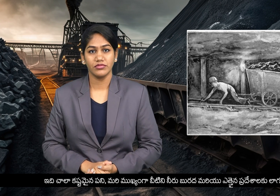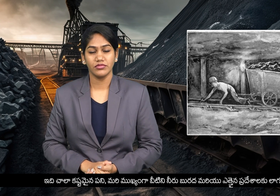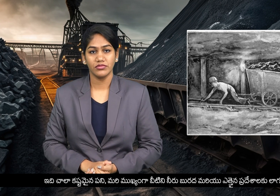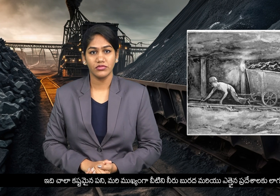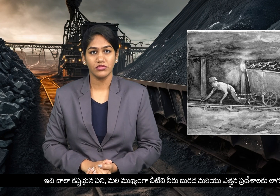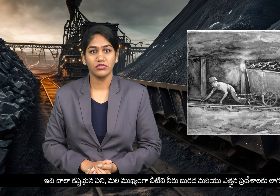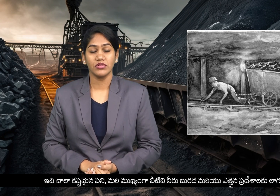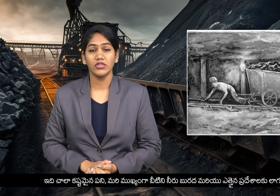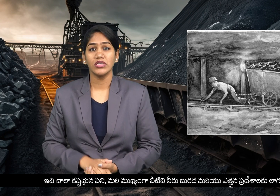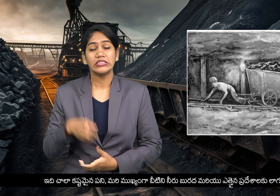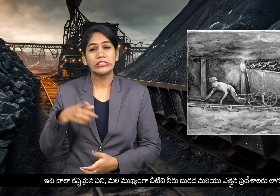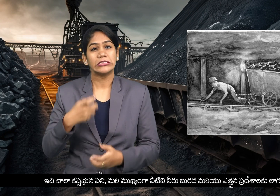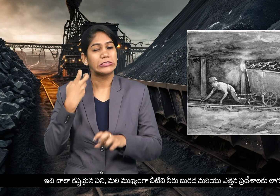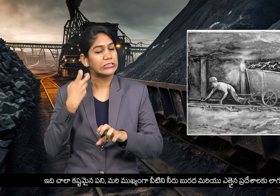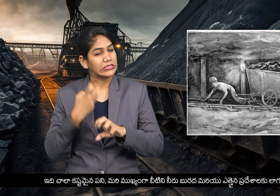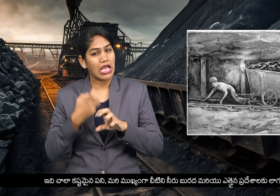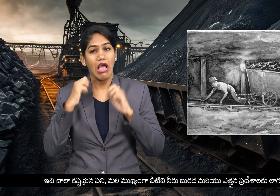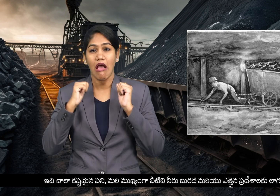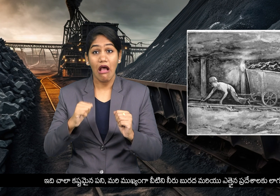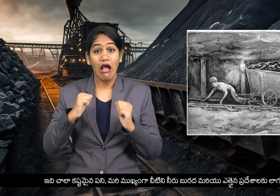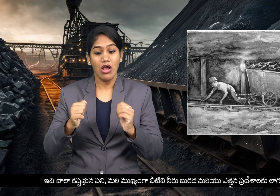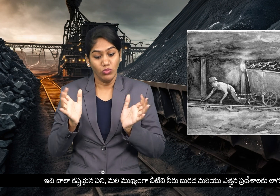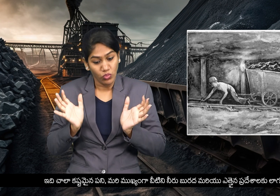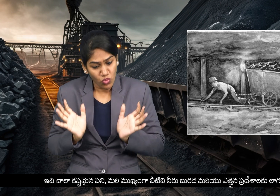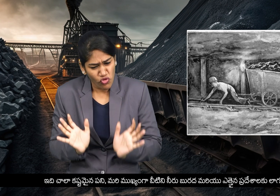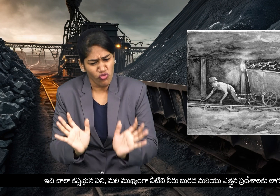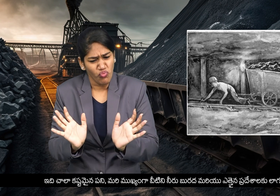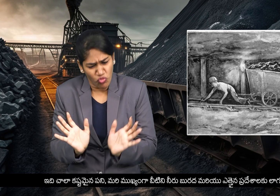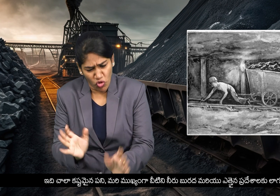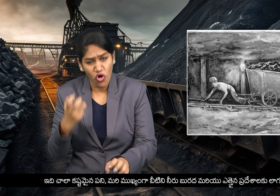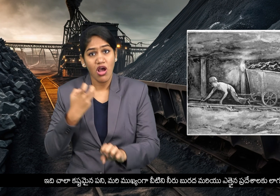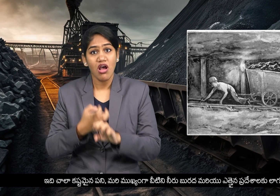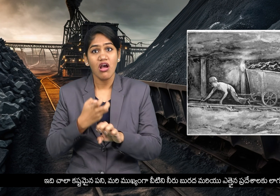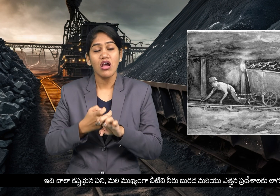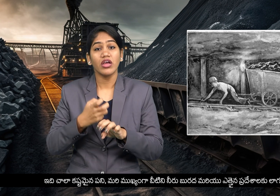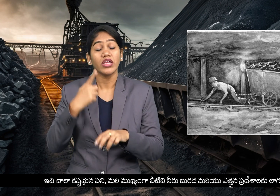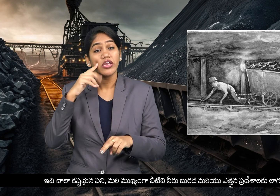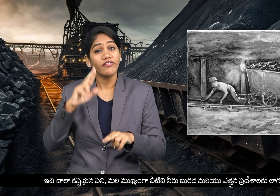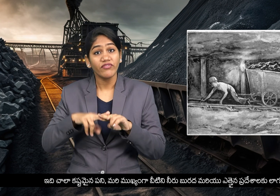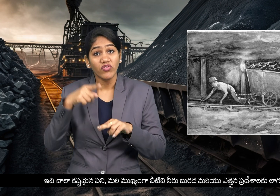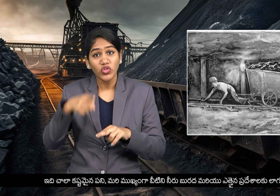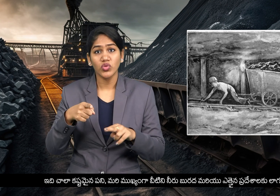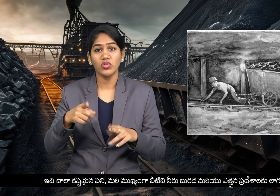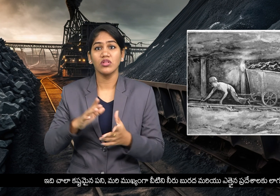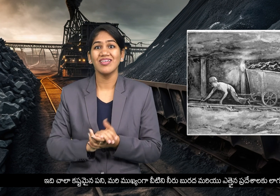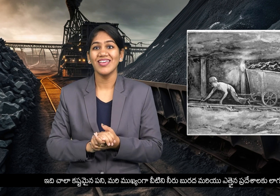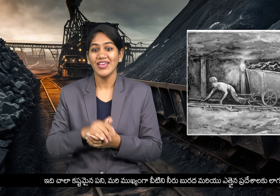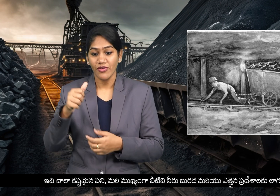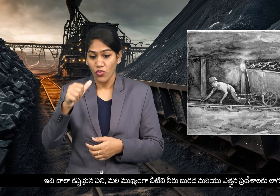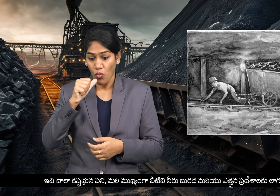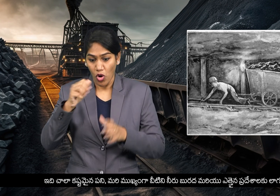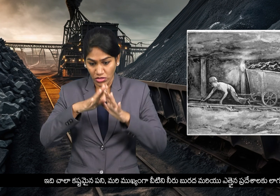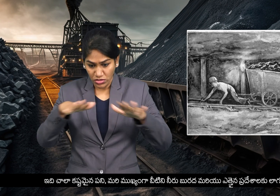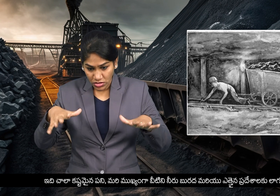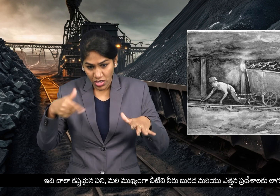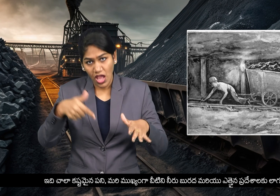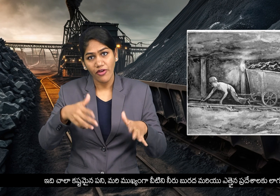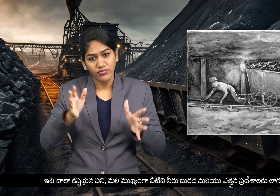ఇది చాలా కష్టమైన పని. మరి ముఖ్యంగా వీటిని నీరు, బురద మరియు ఎత్తైన ప్రదేశాలకు లాగటం మరీ